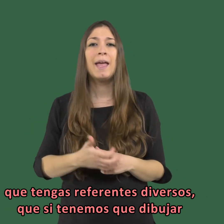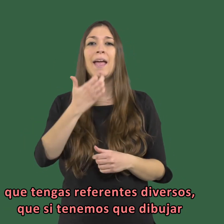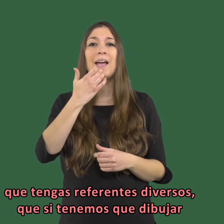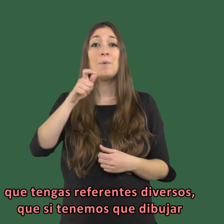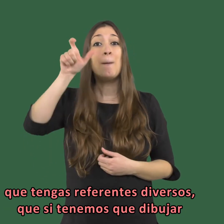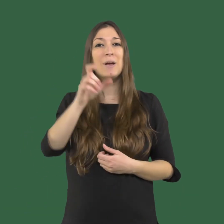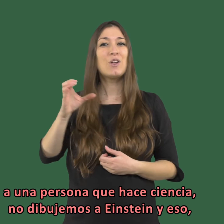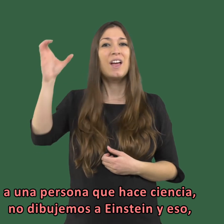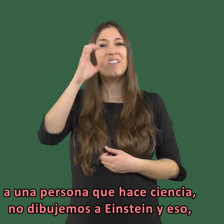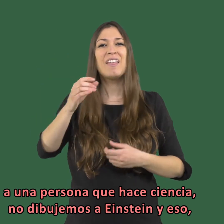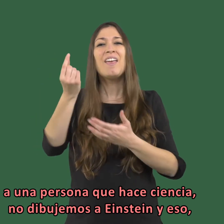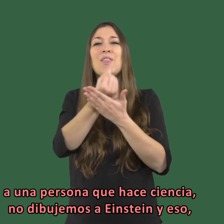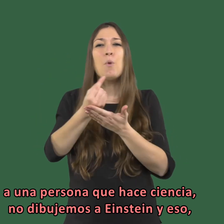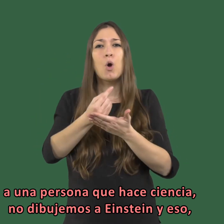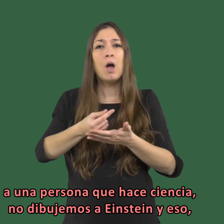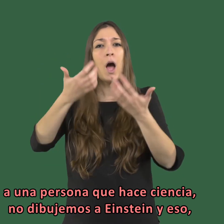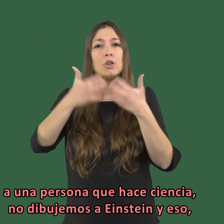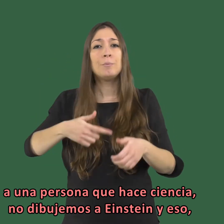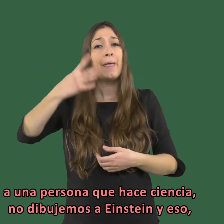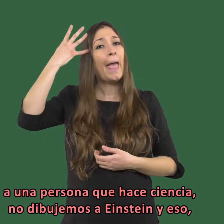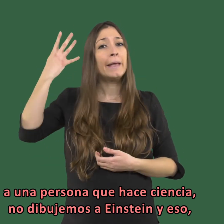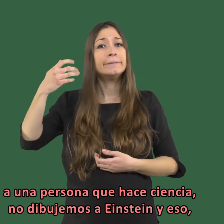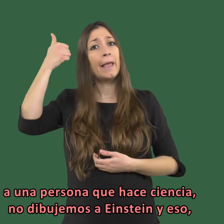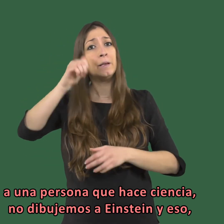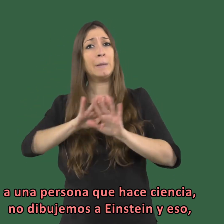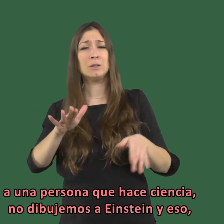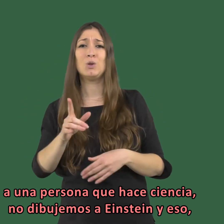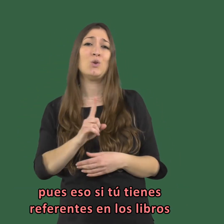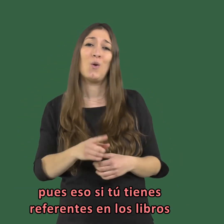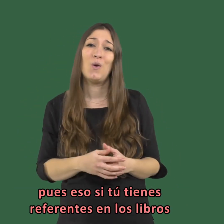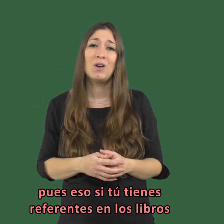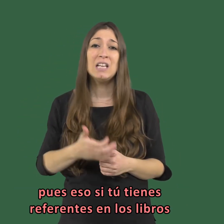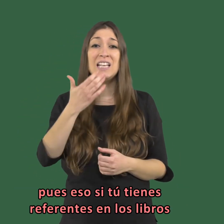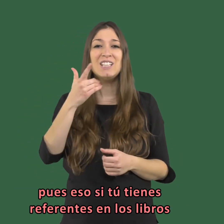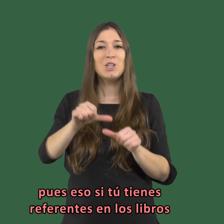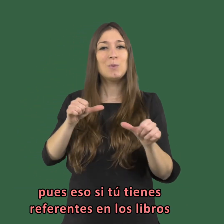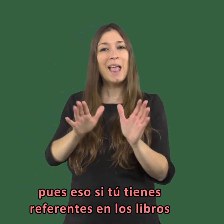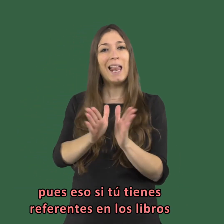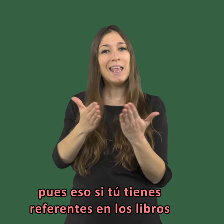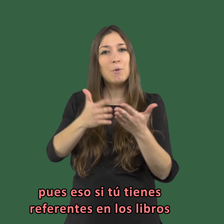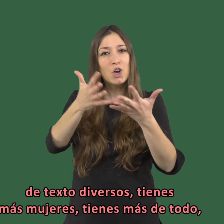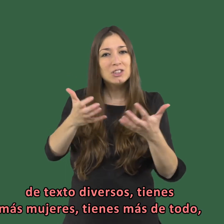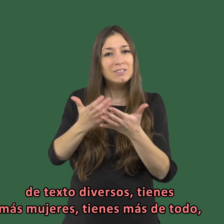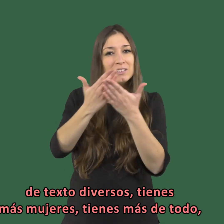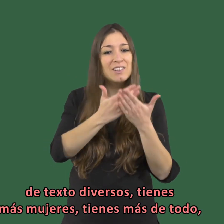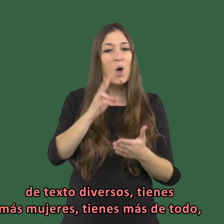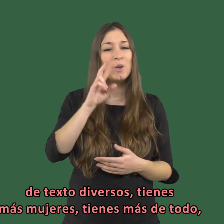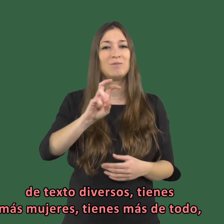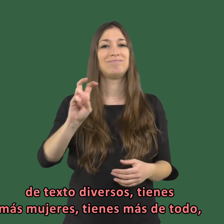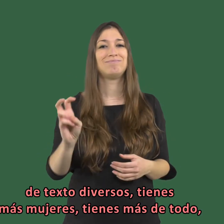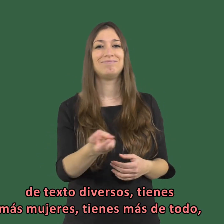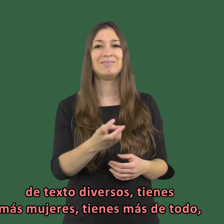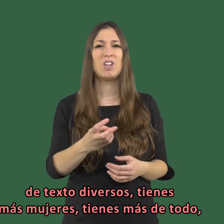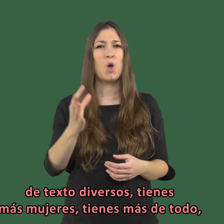tenemos que dibujar a una persona que hace ciencia, no dibujemos a Einstein. Y eso, pues eso, si tú tienes referentes en los libros de texto diversos,